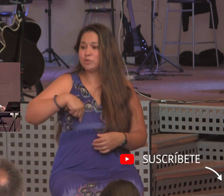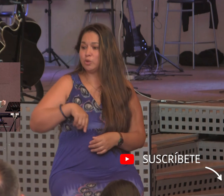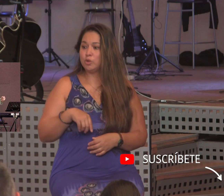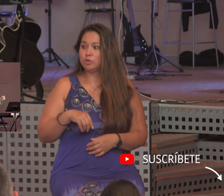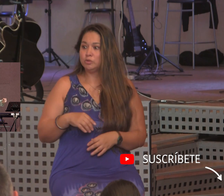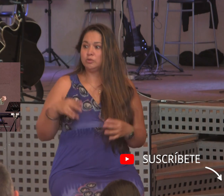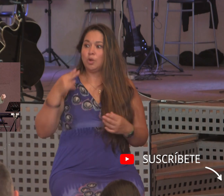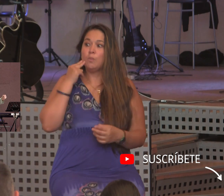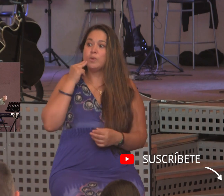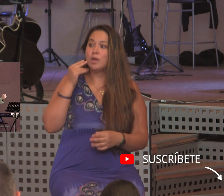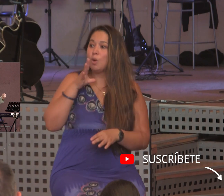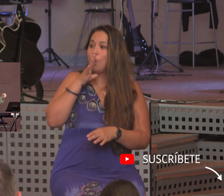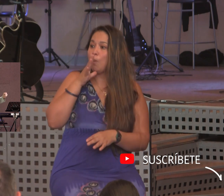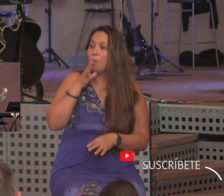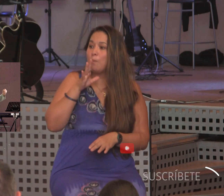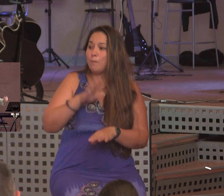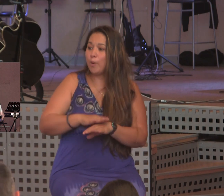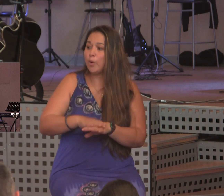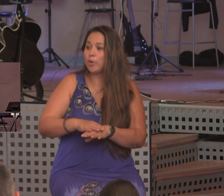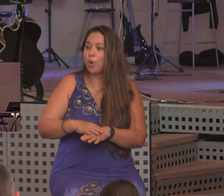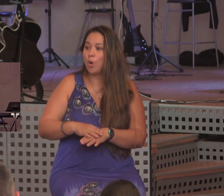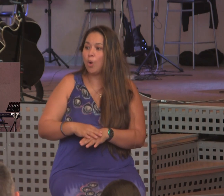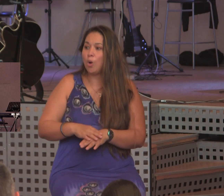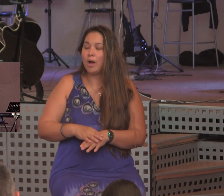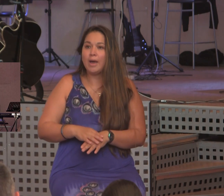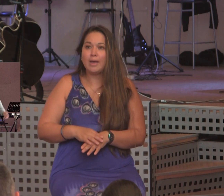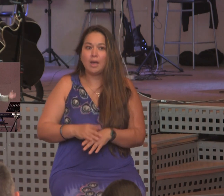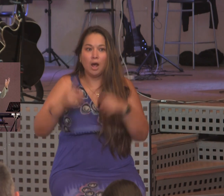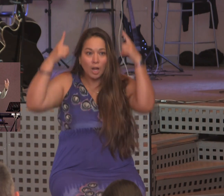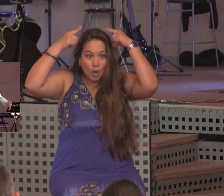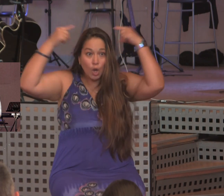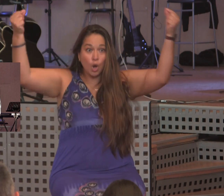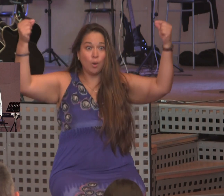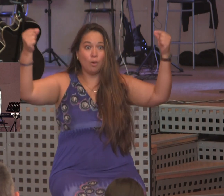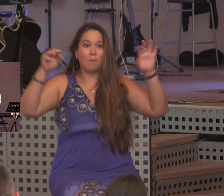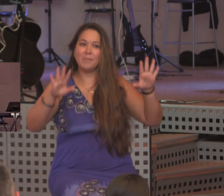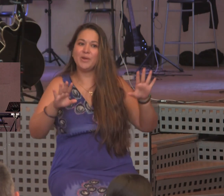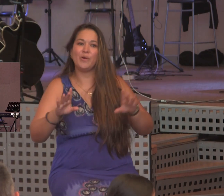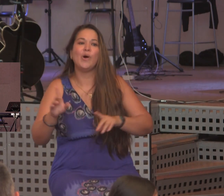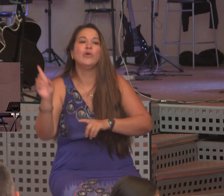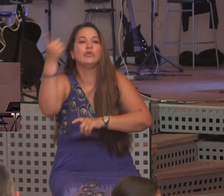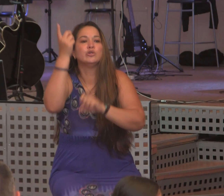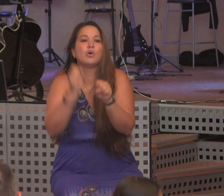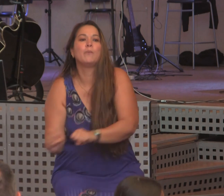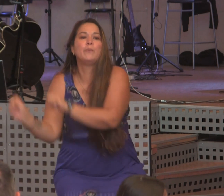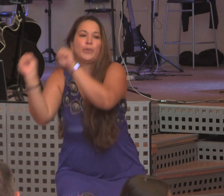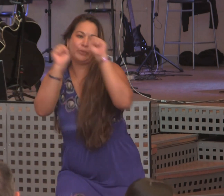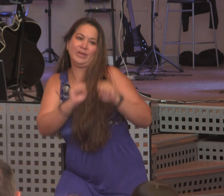manos que podemos estar cada uno de nosotros. Amén. Ponte de pie, por favor.